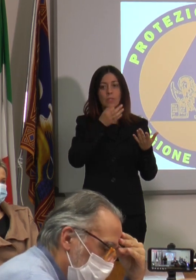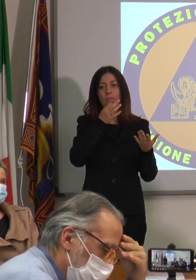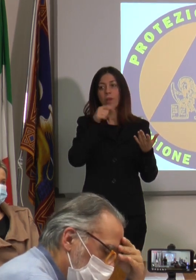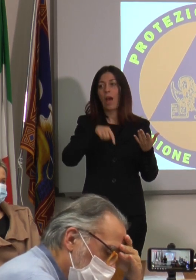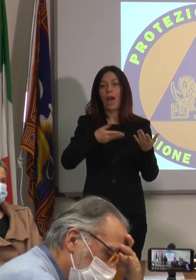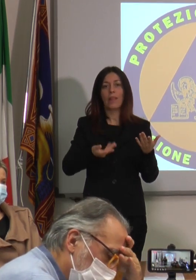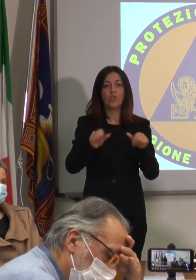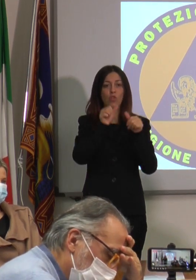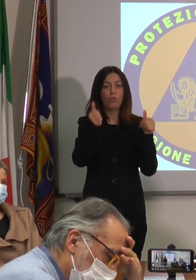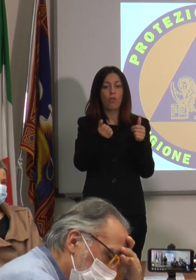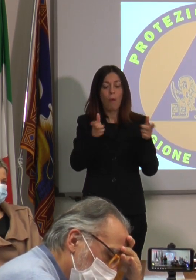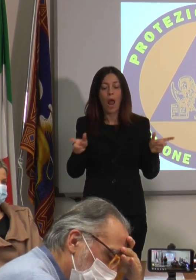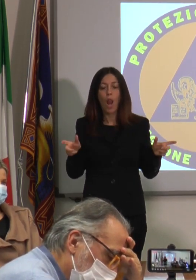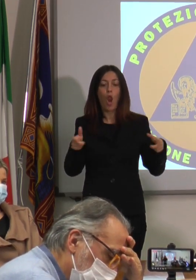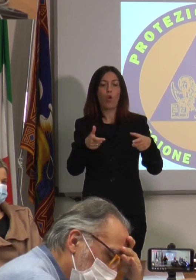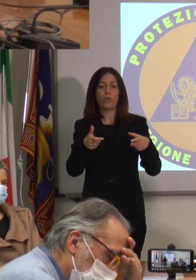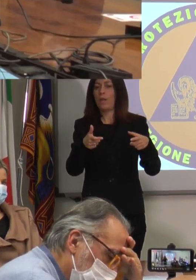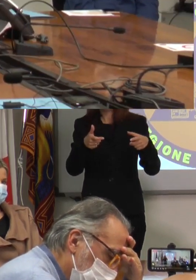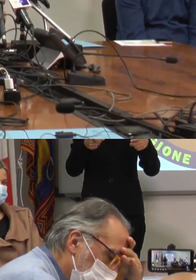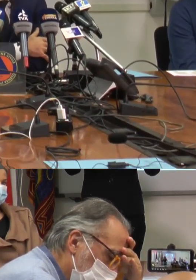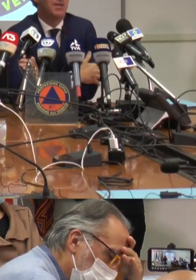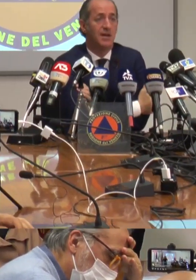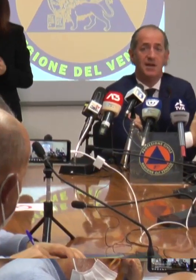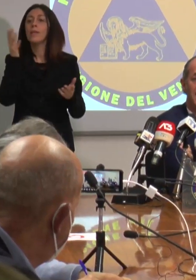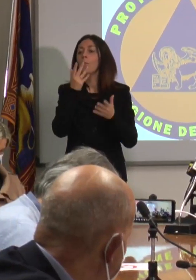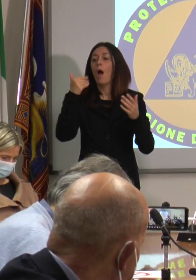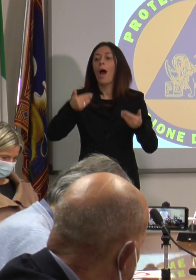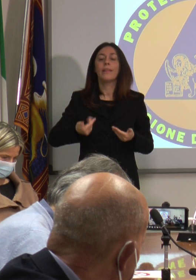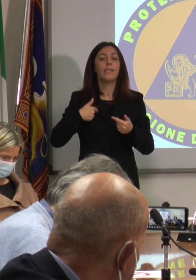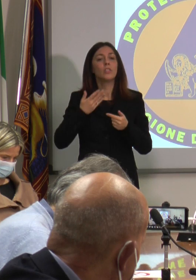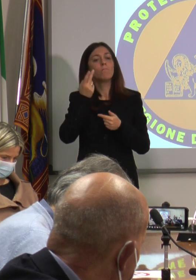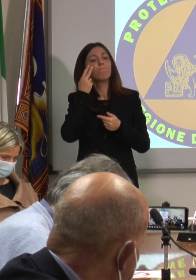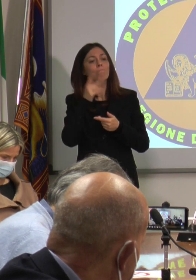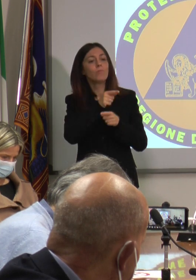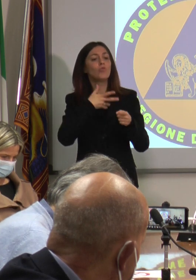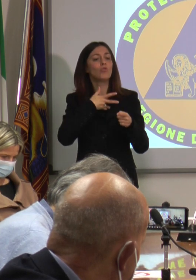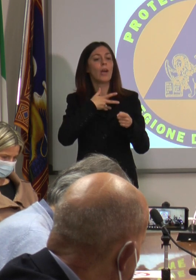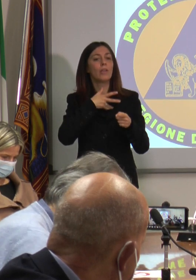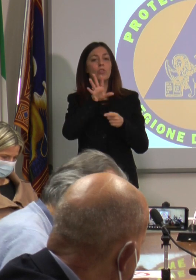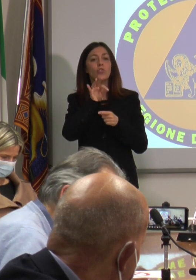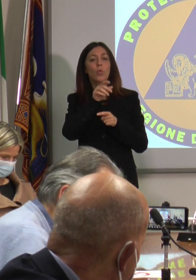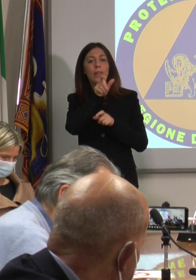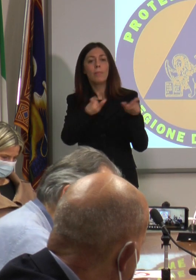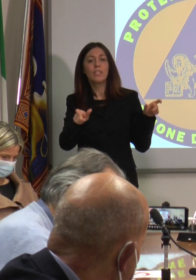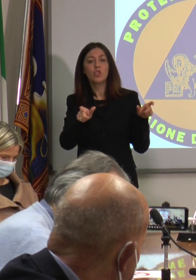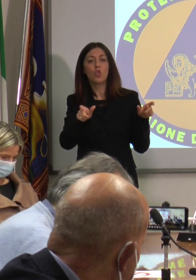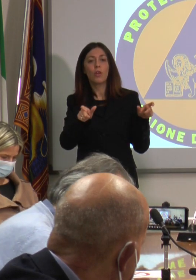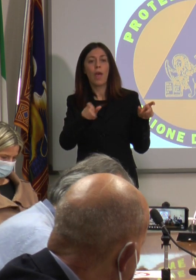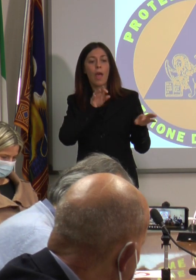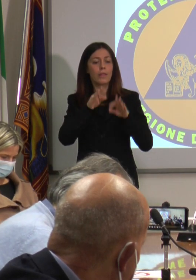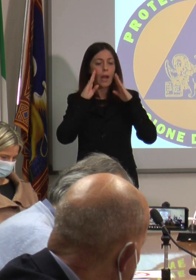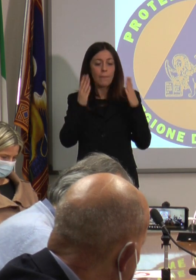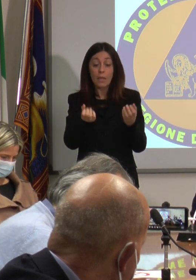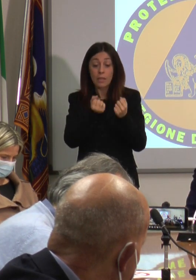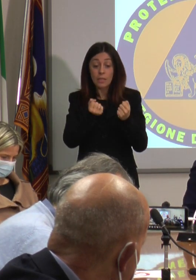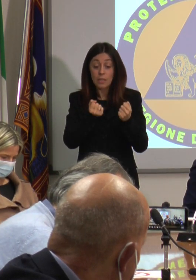saranno preclusive delle attività. La cura funziona anche se il profilo dei pazienti ricoverati è mutato, ma serve incentivare la